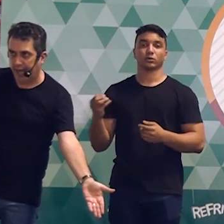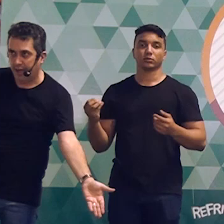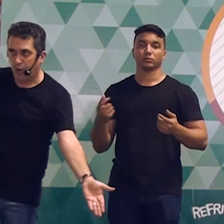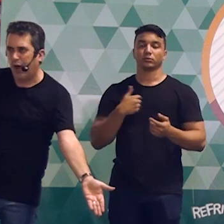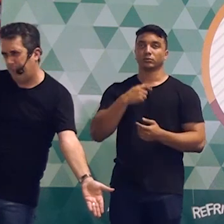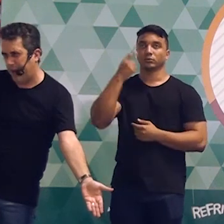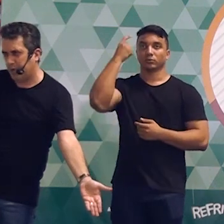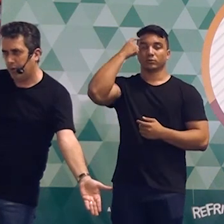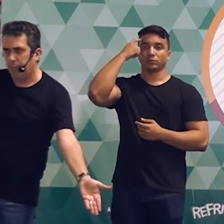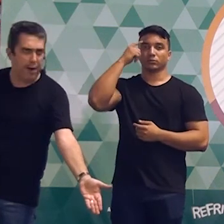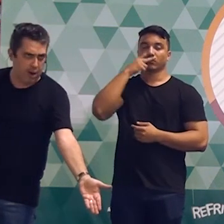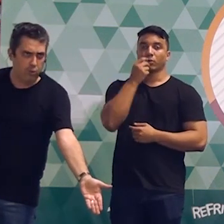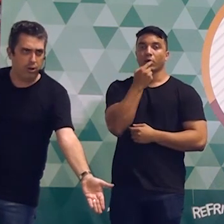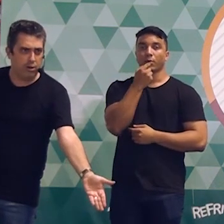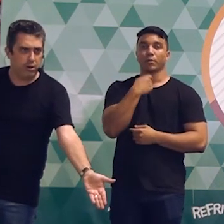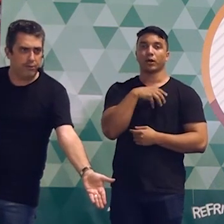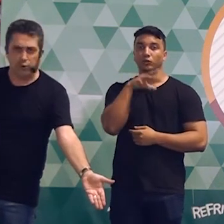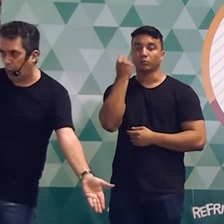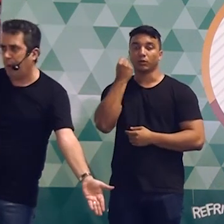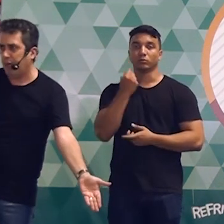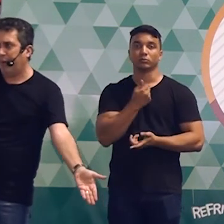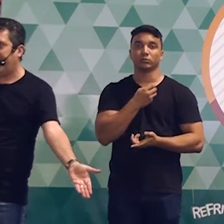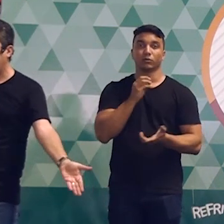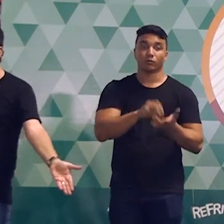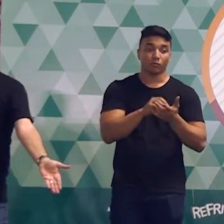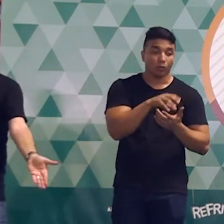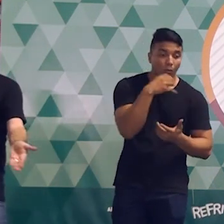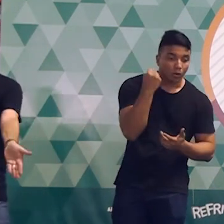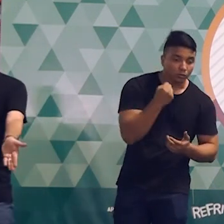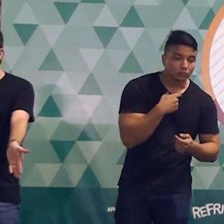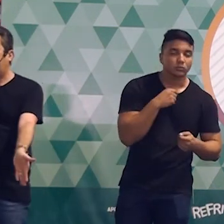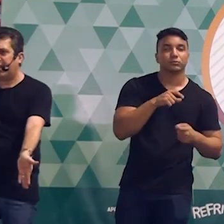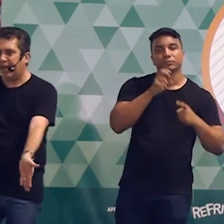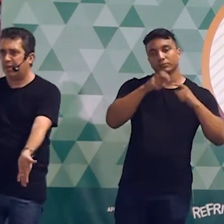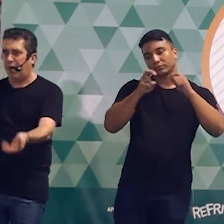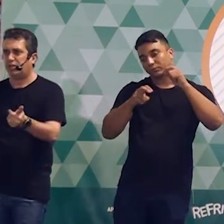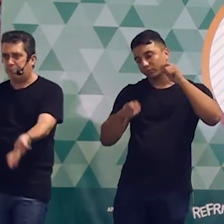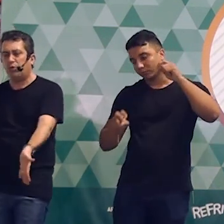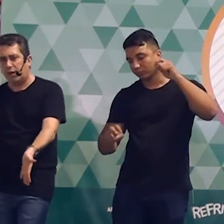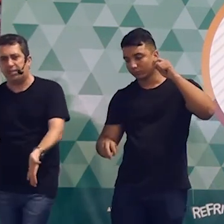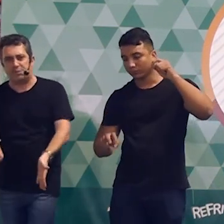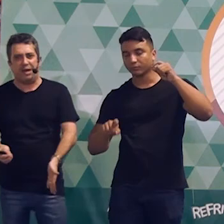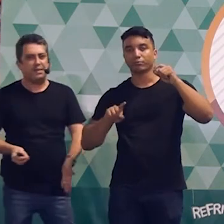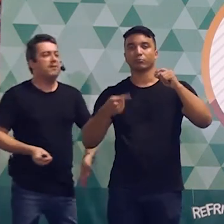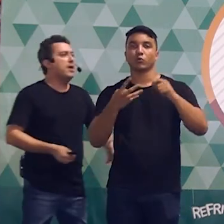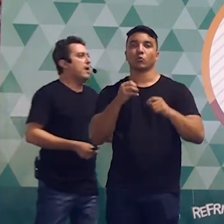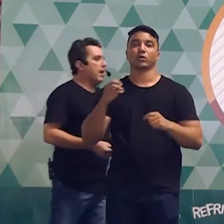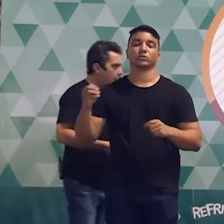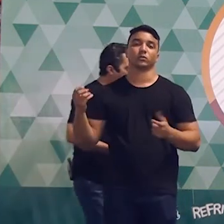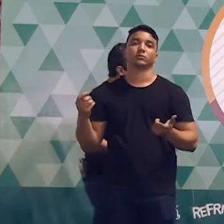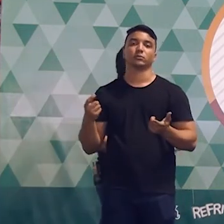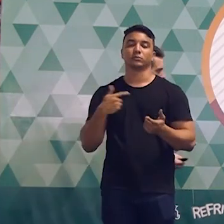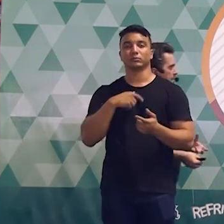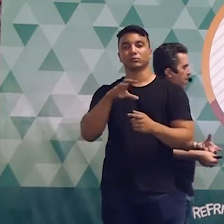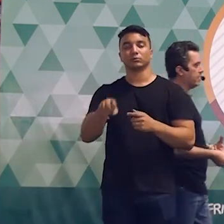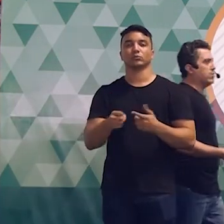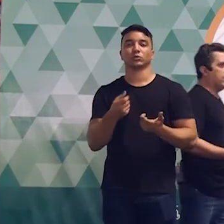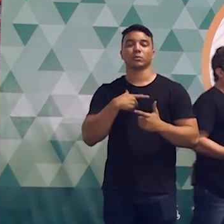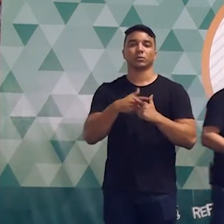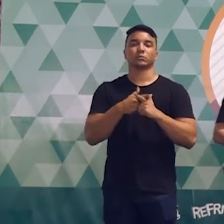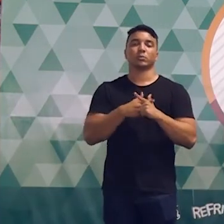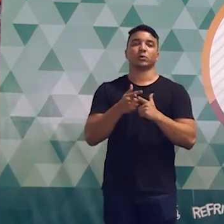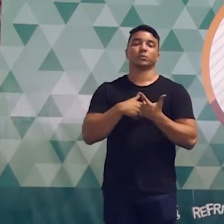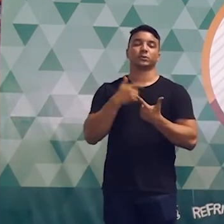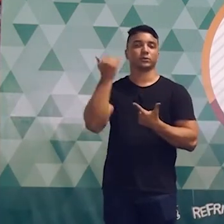imaginou a ideia? Um remédio, pão, faltou pão na padaria, vai descer para a padaria lá de baixo a 1.400 metros. Olha como é